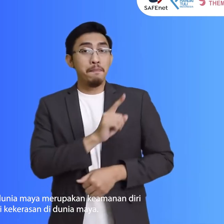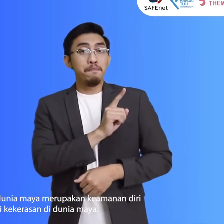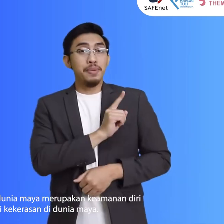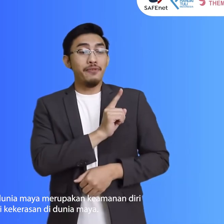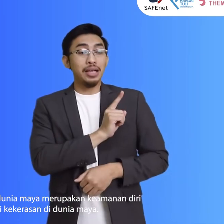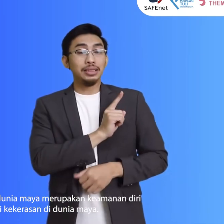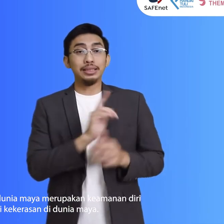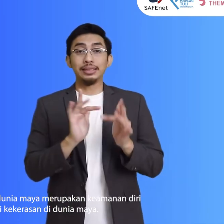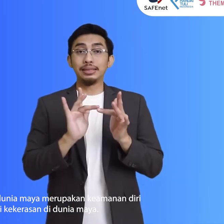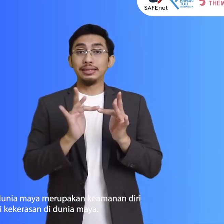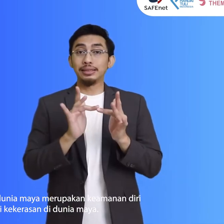luring